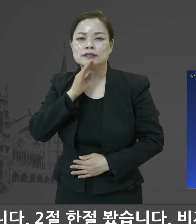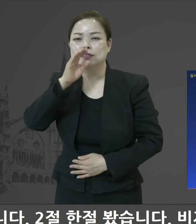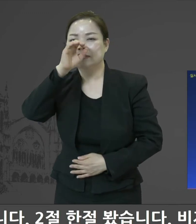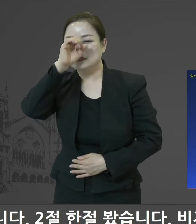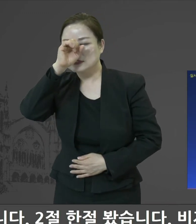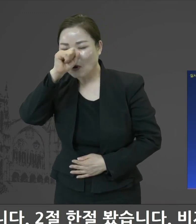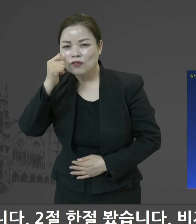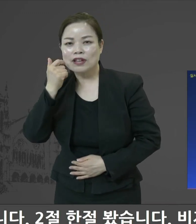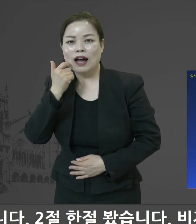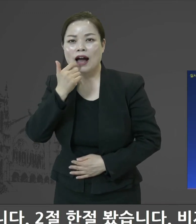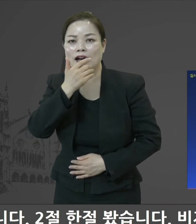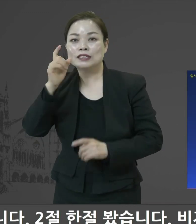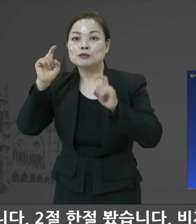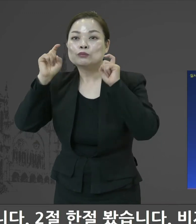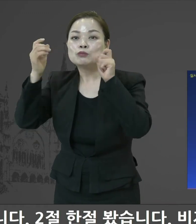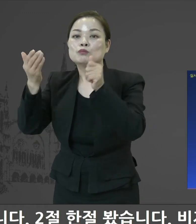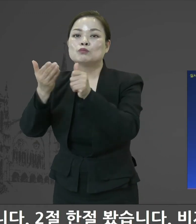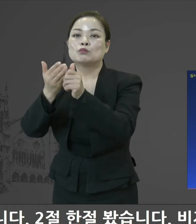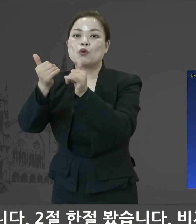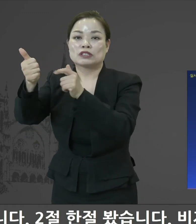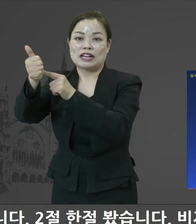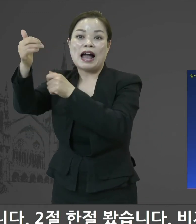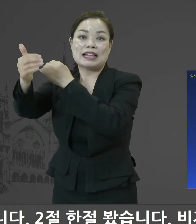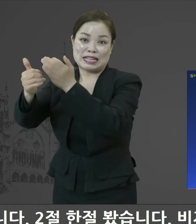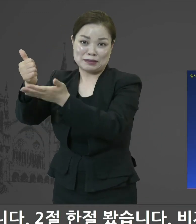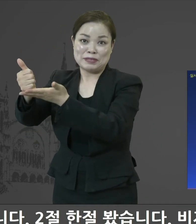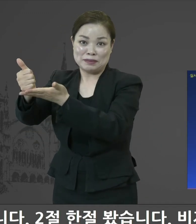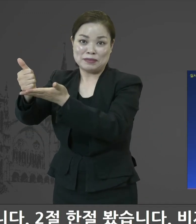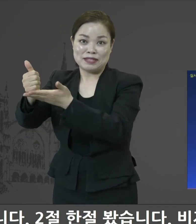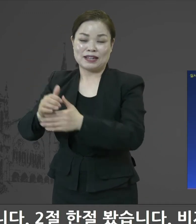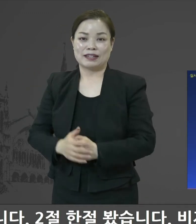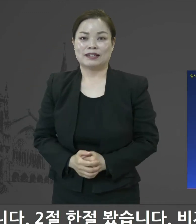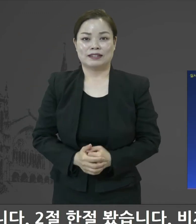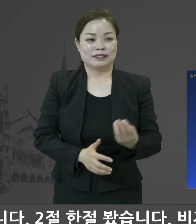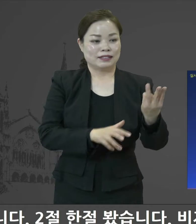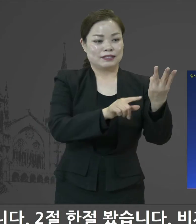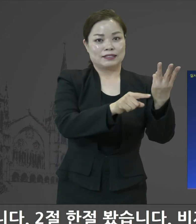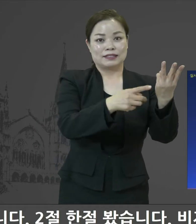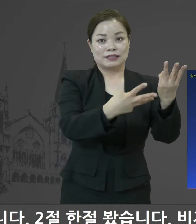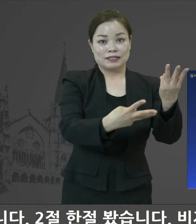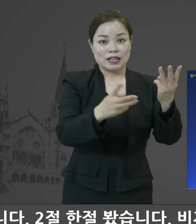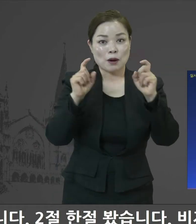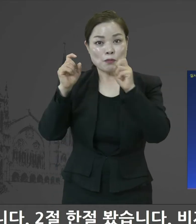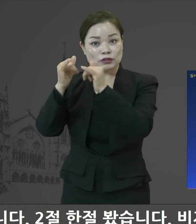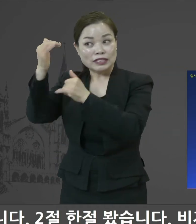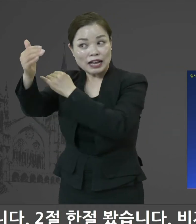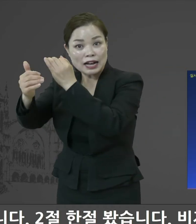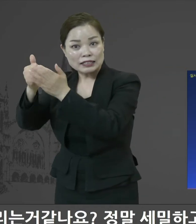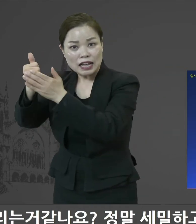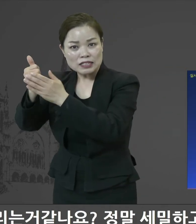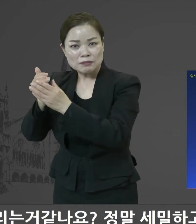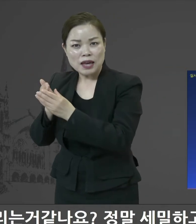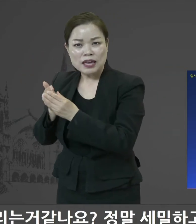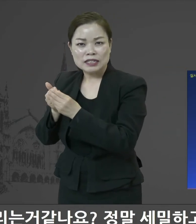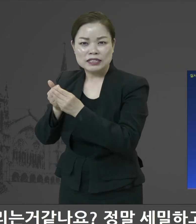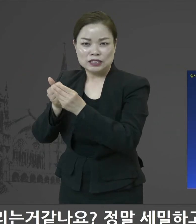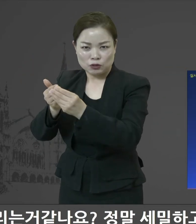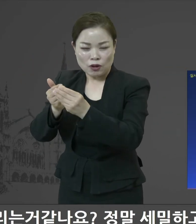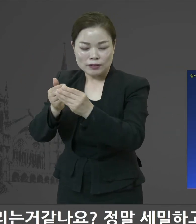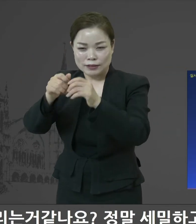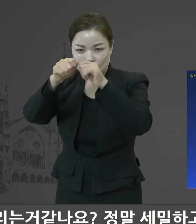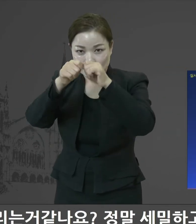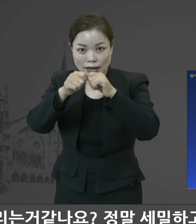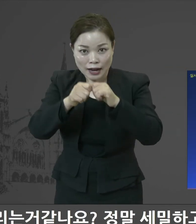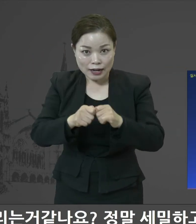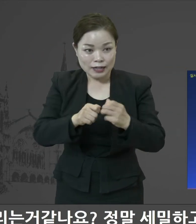선하고 아름다운 목자이지 않습니까? 3절에서 목자 되신 하나님의 인도하심을 더 자세하게